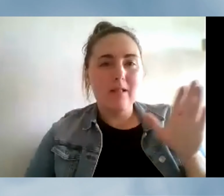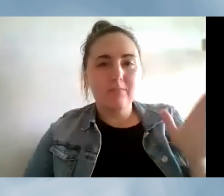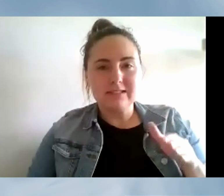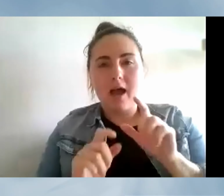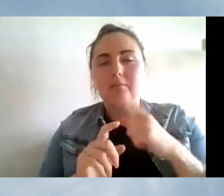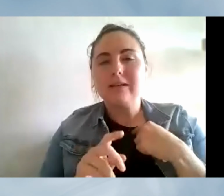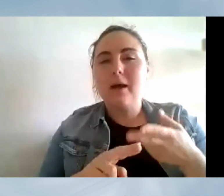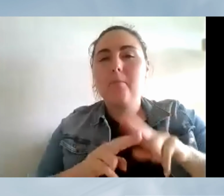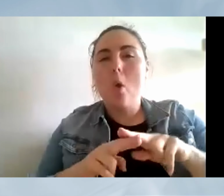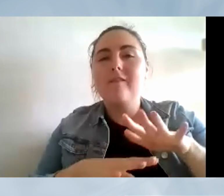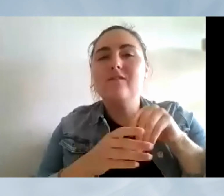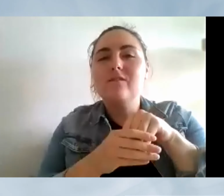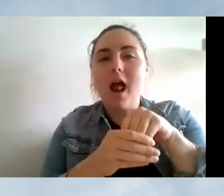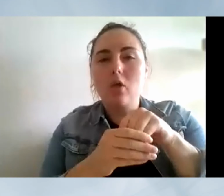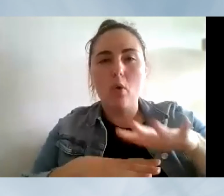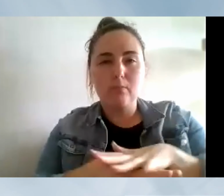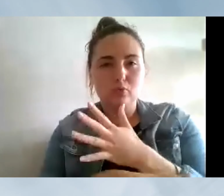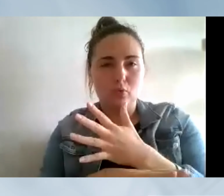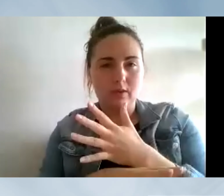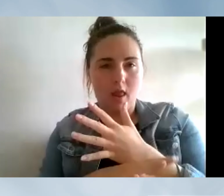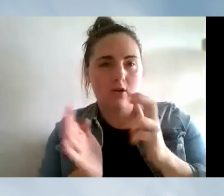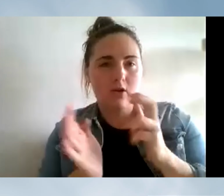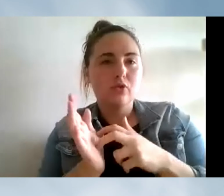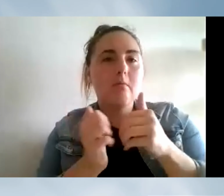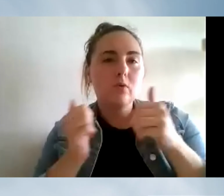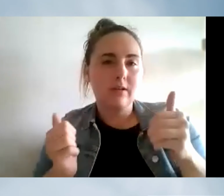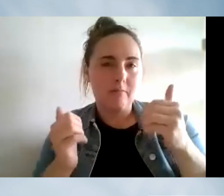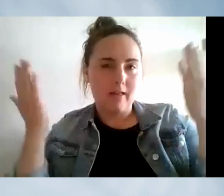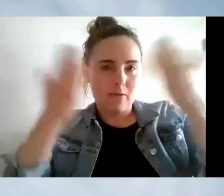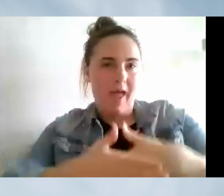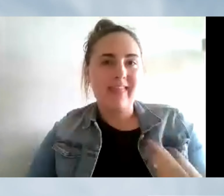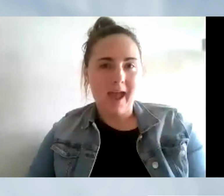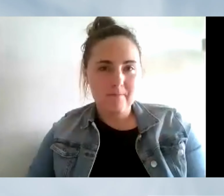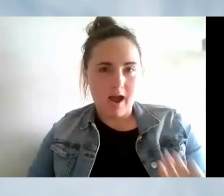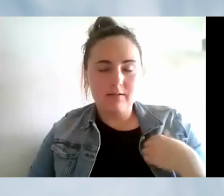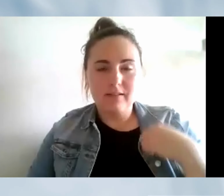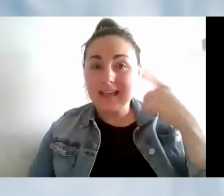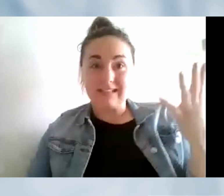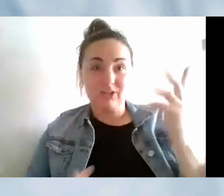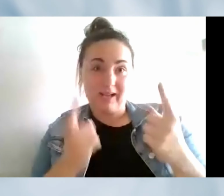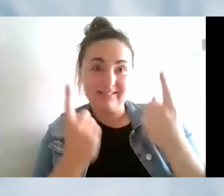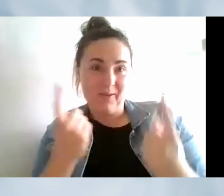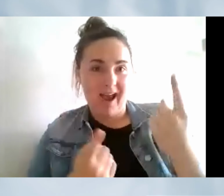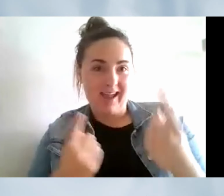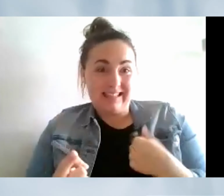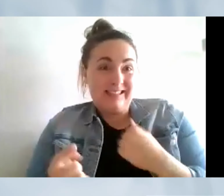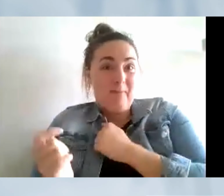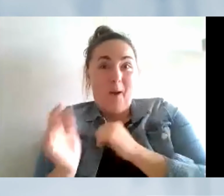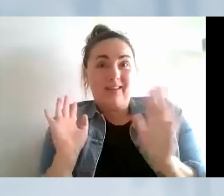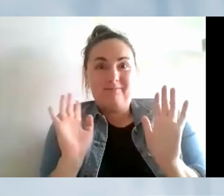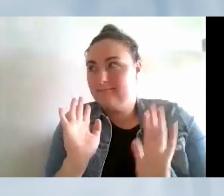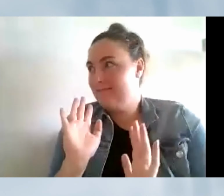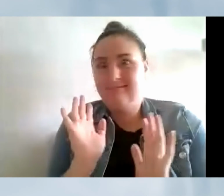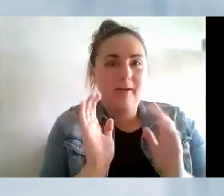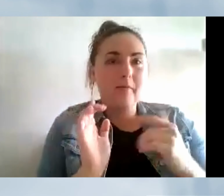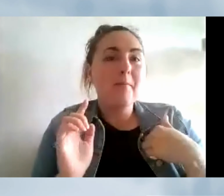trenutno, zelo lepo bi bilo imeti psa, počutila bi se bolj varno, še posebej, ko je tema, ker ne slišim,